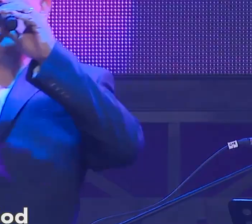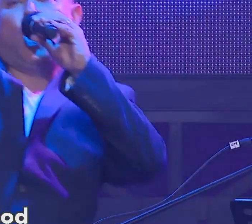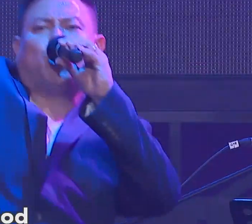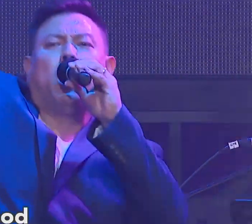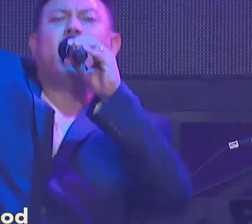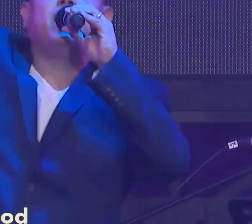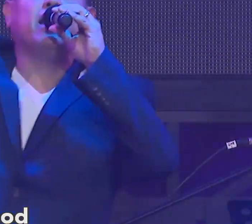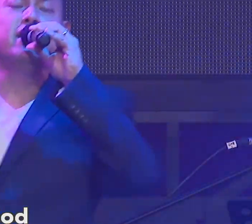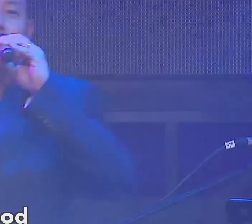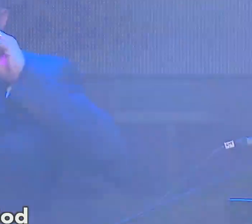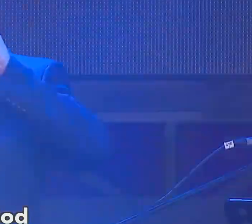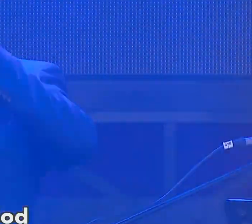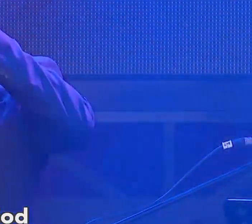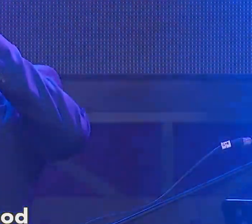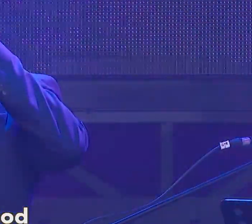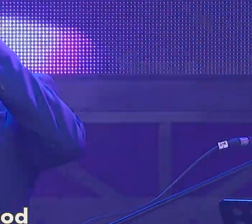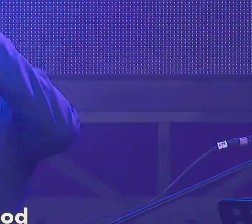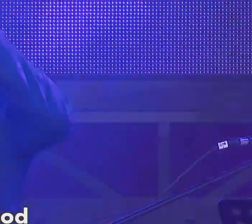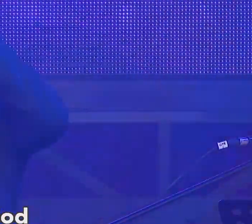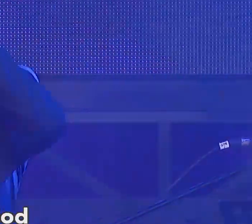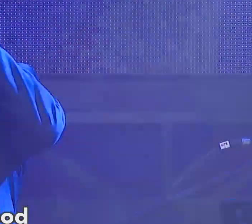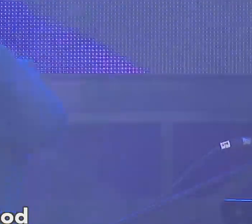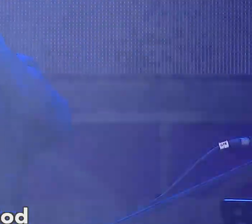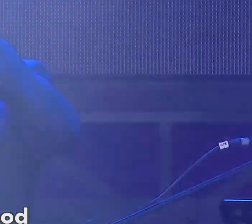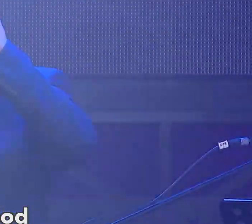God. Great is our